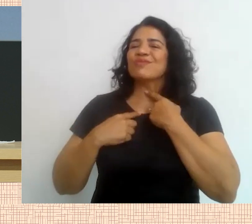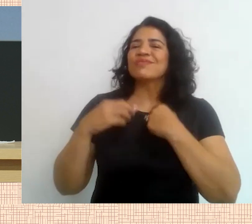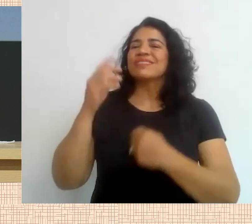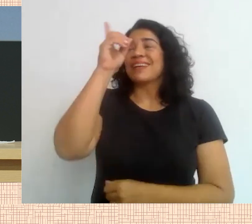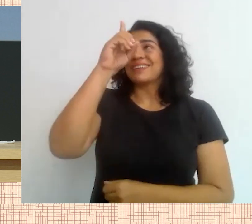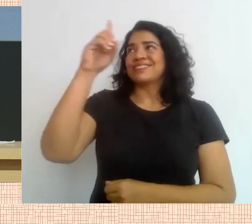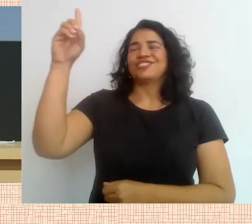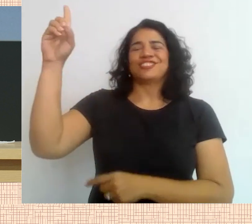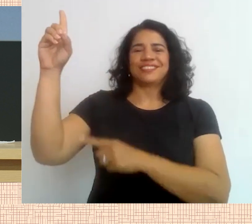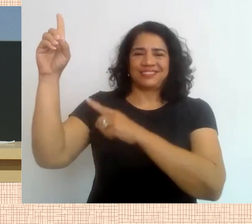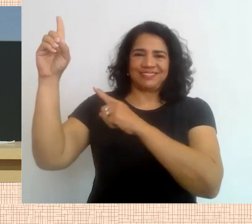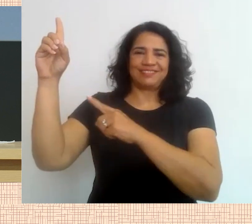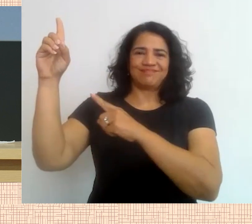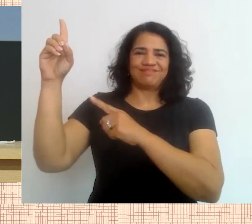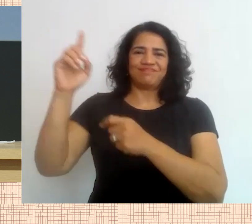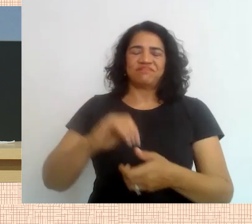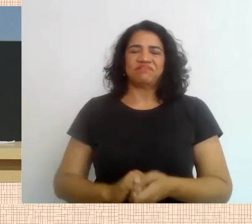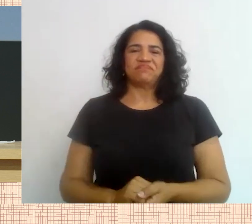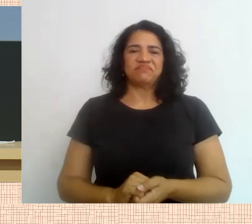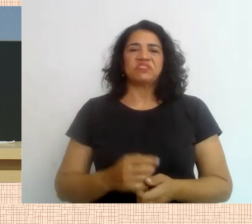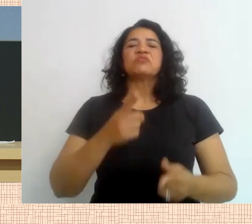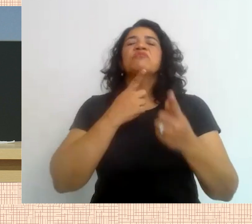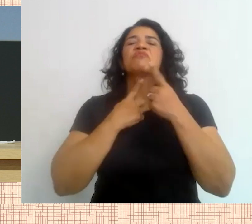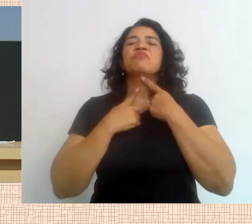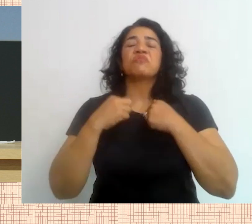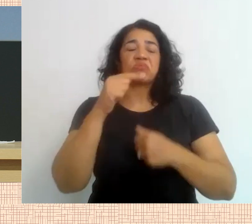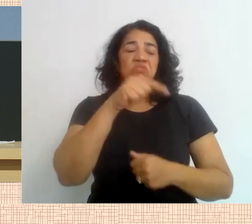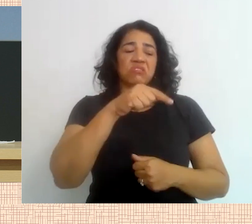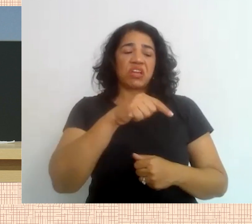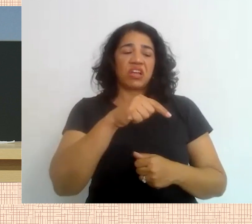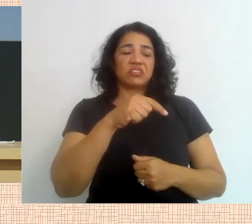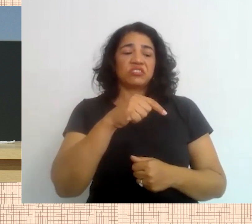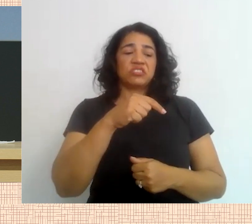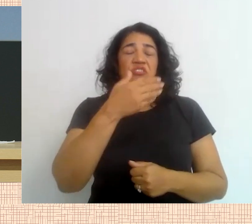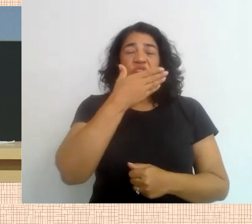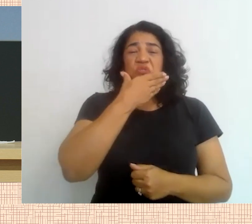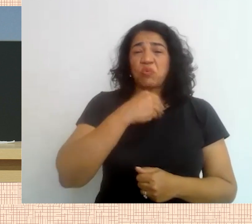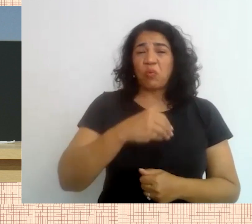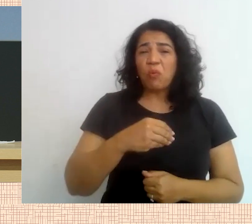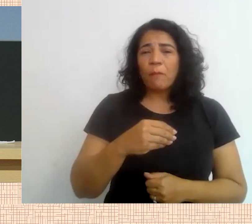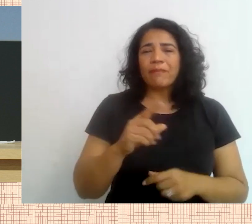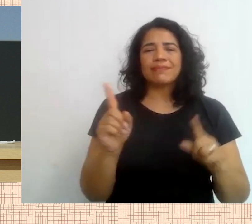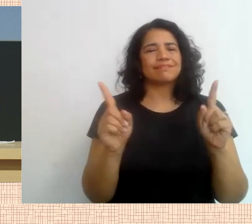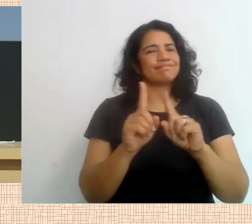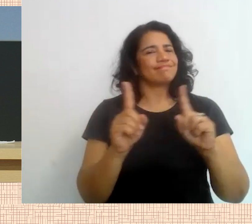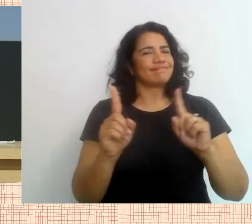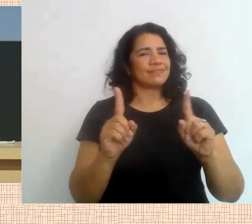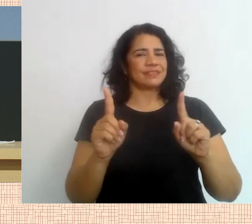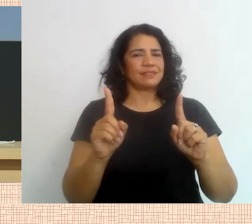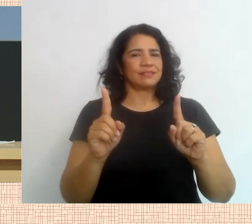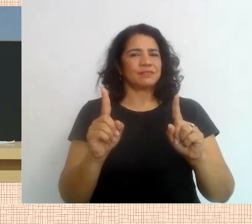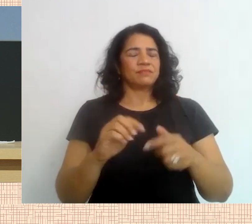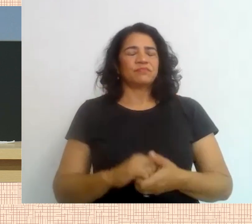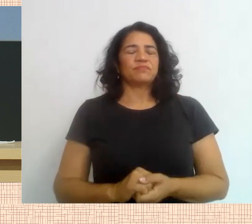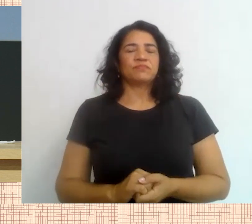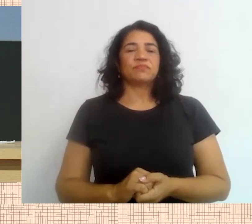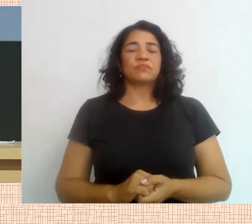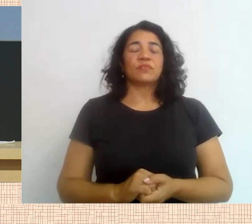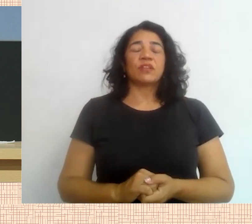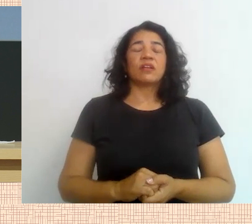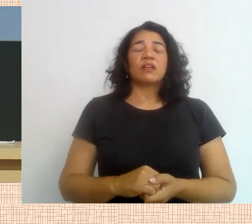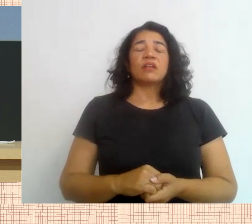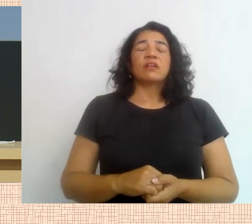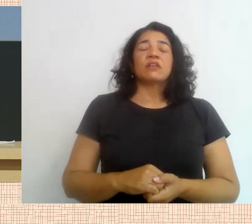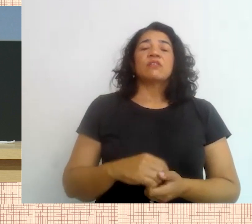Deus. Então, um apóstolo, ele precisa ser enviado. Se não for enviado, não é